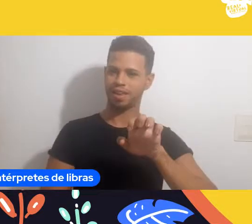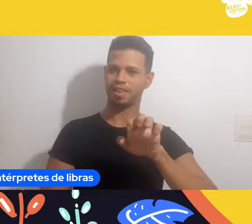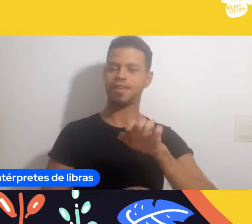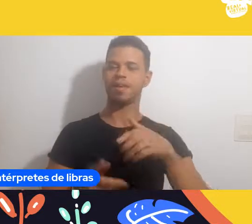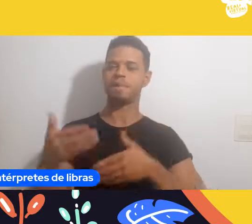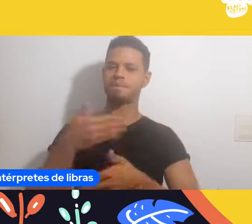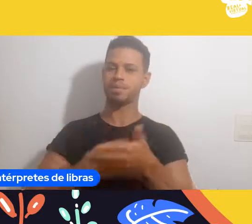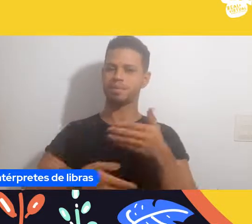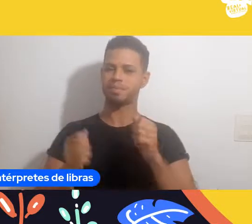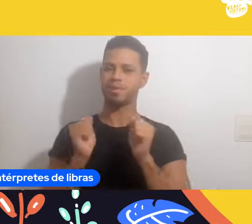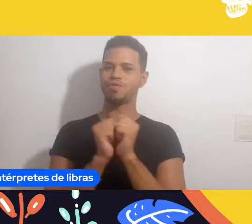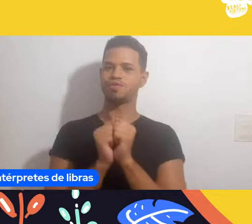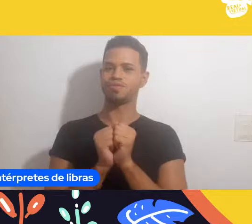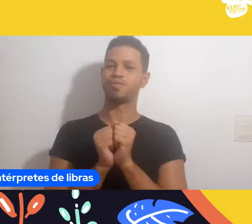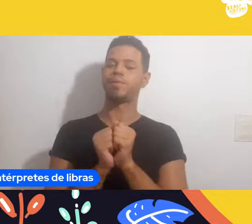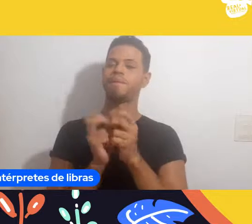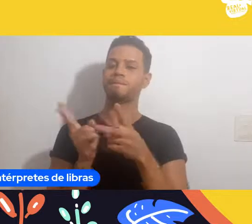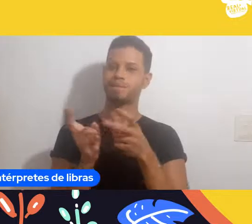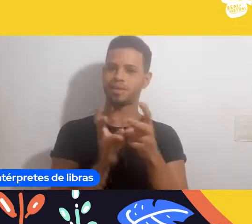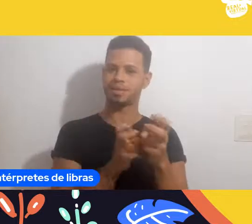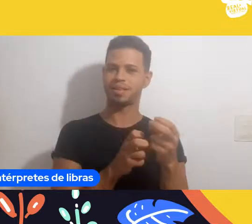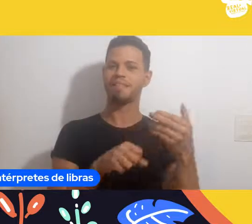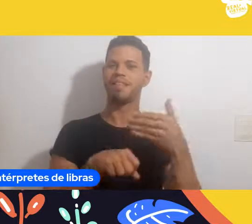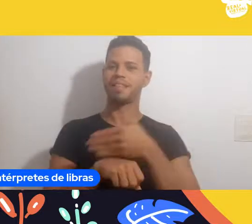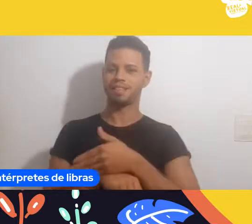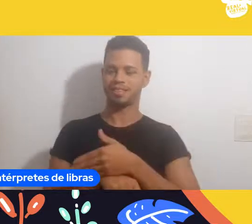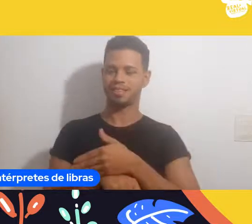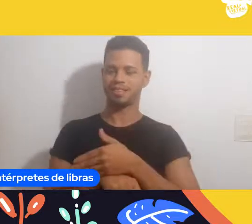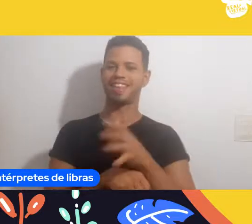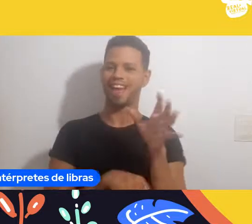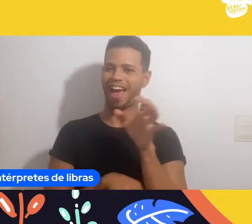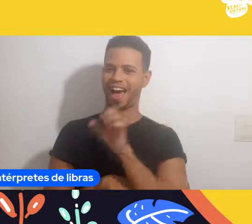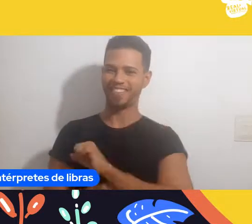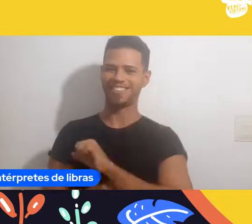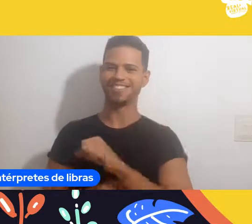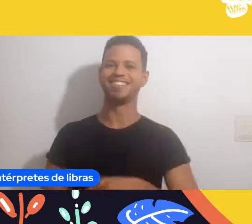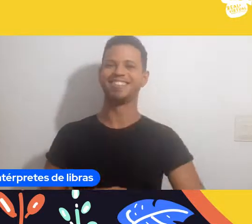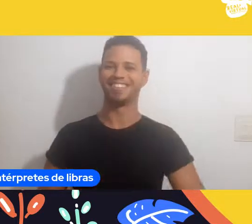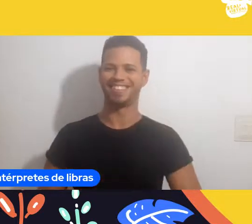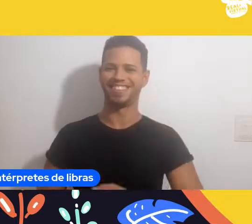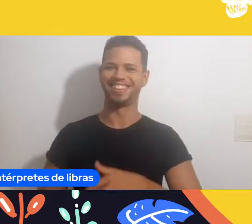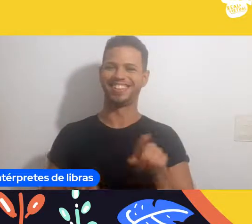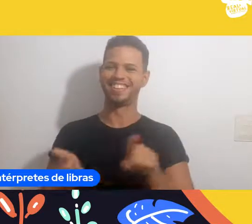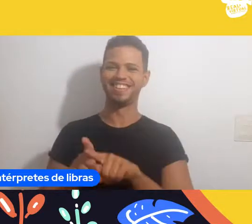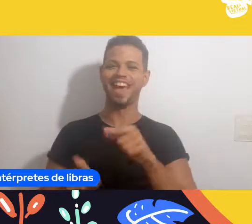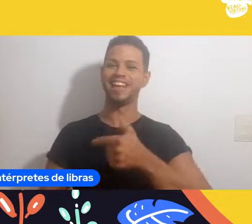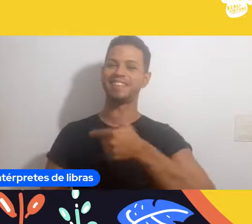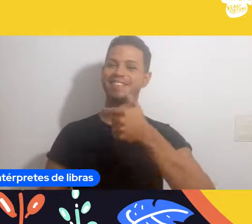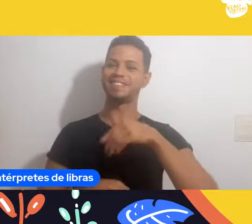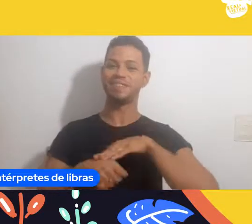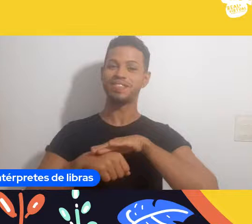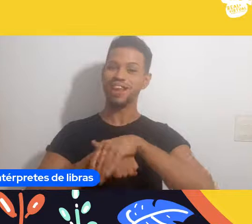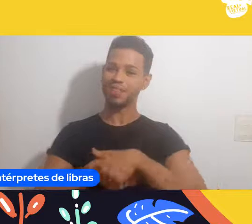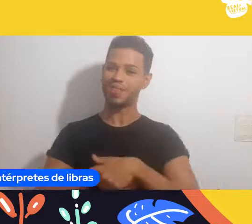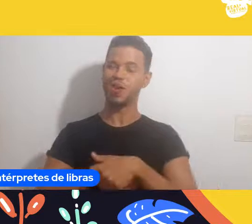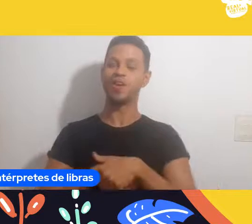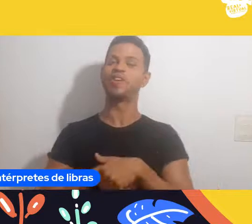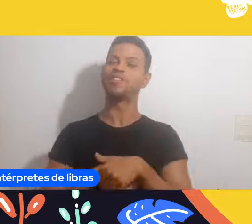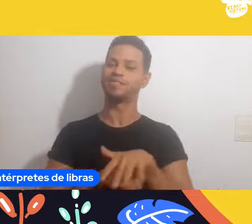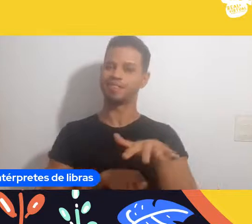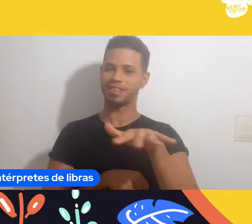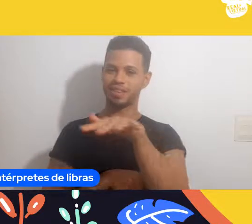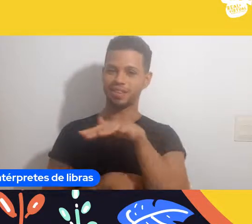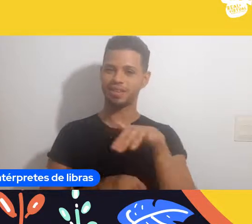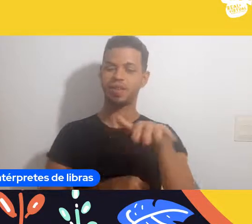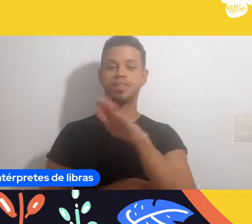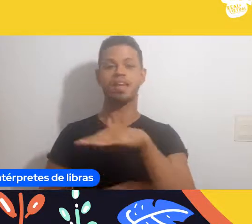vocês percebam a entrada dela aí magicamente. Esta é a segunda noite da nossa webinar Territórios, a Infância em